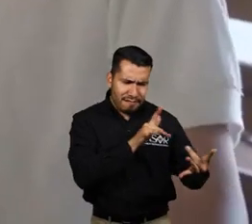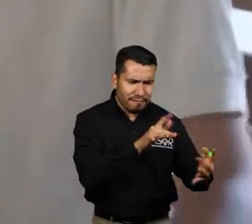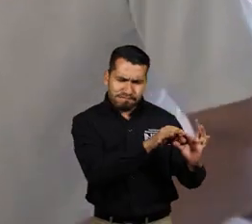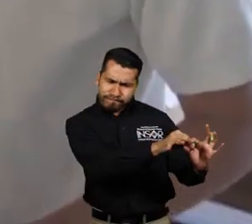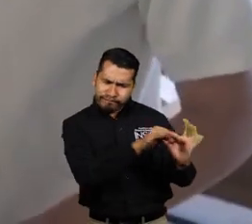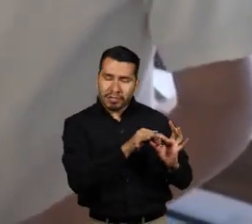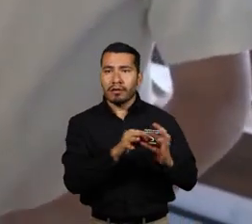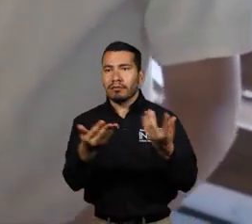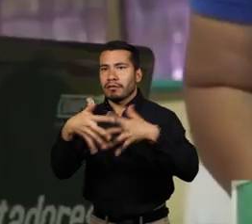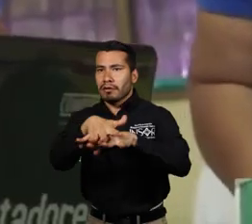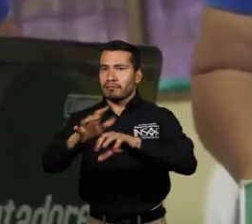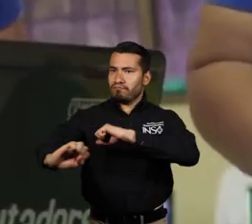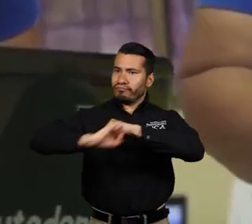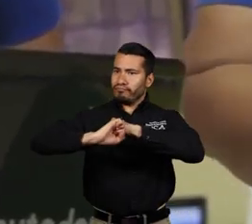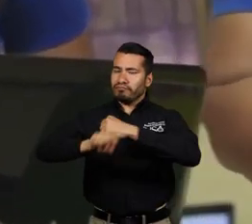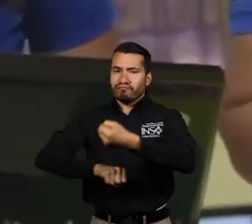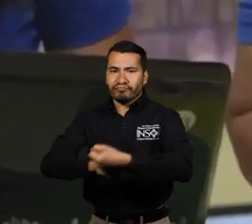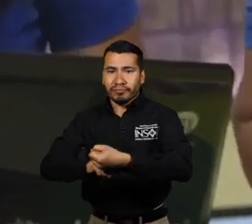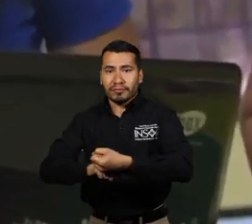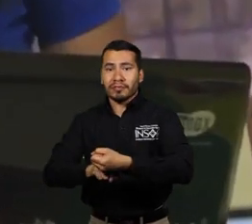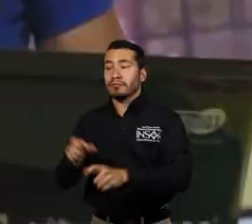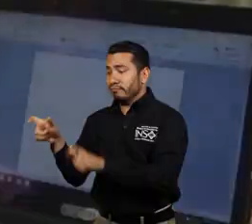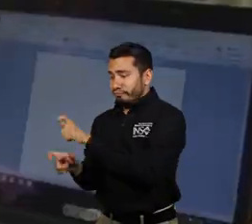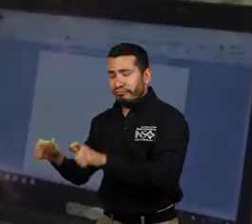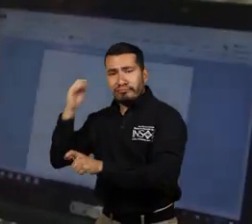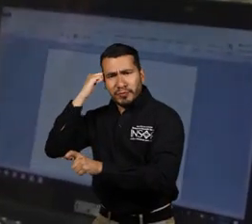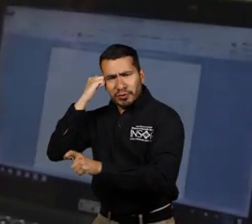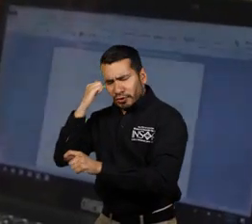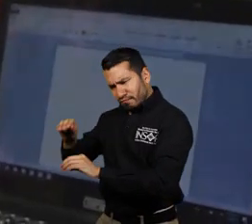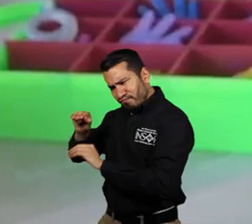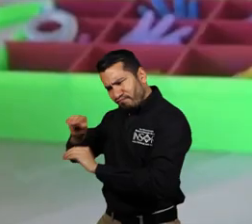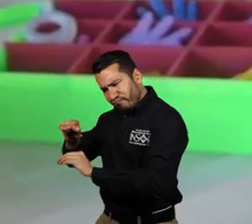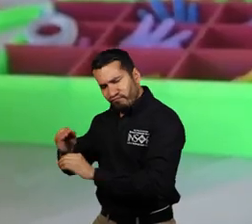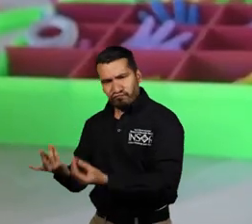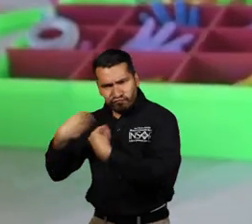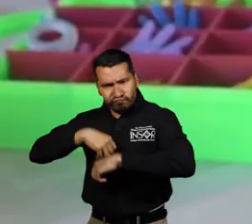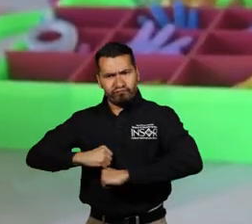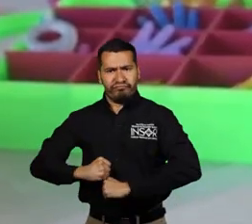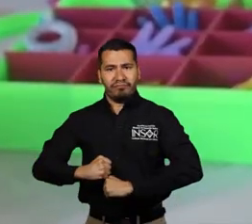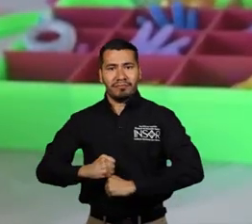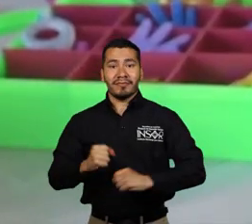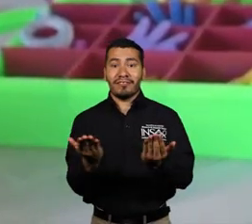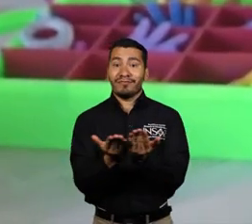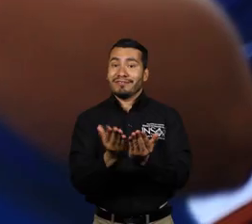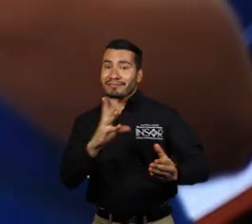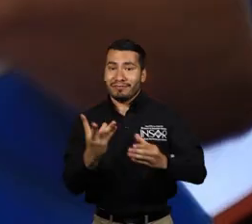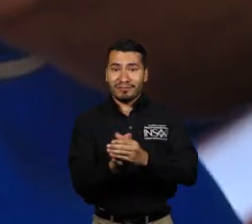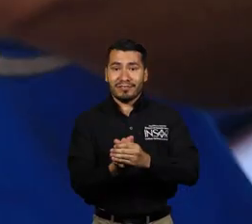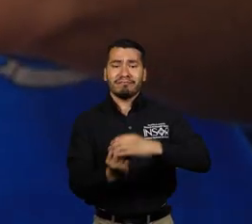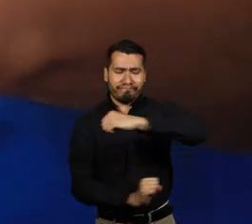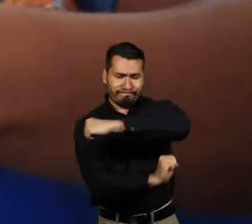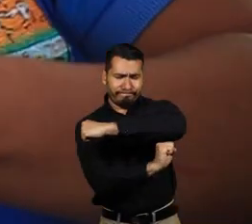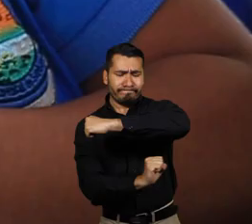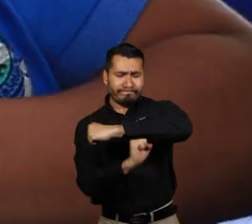trabajo con las familias y redes de apoyo la formación y acompañamiento de los educadores y el trabajo intersectorial la